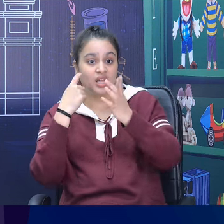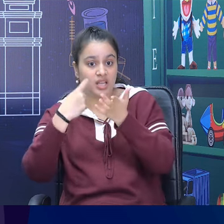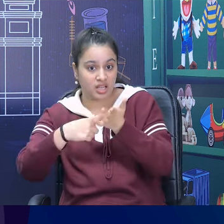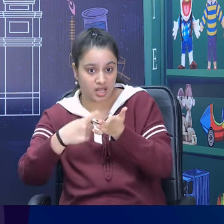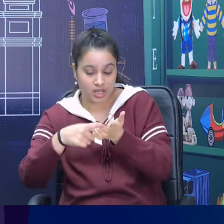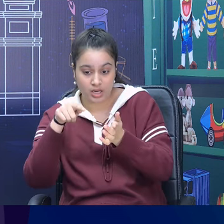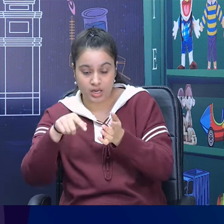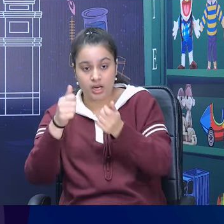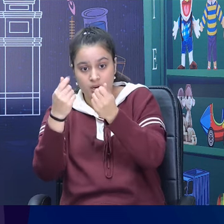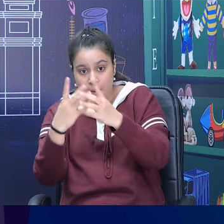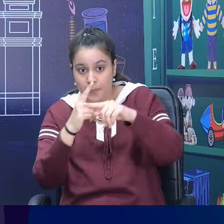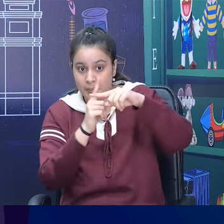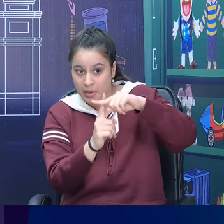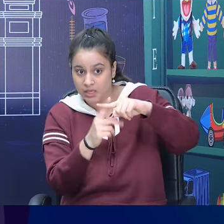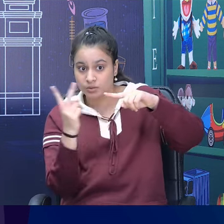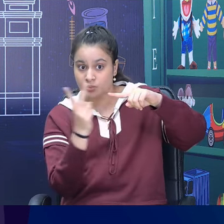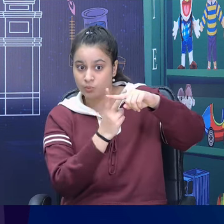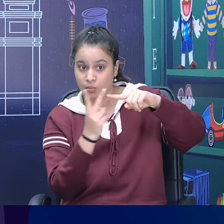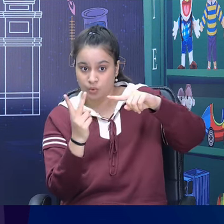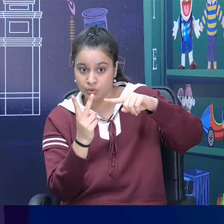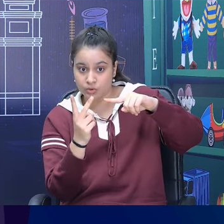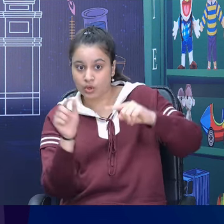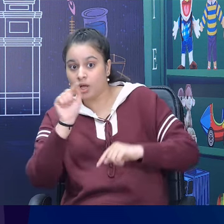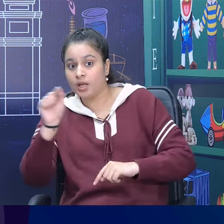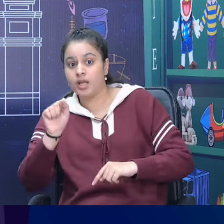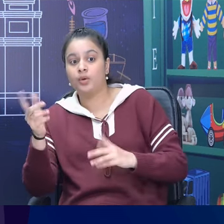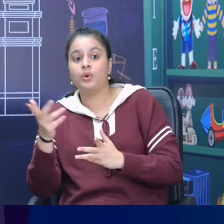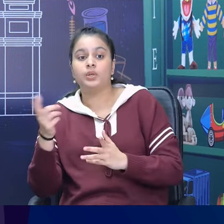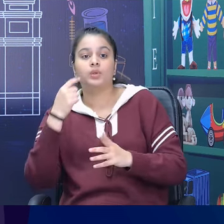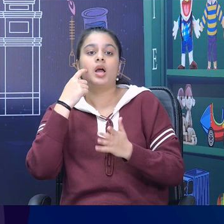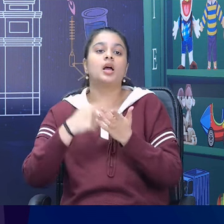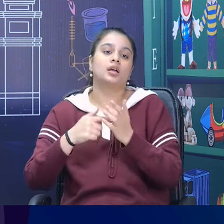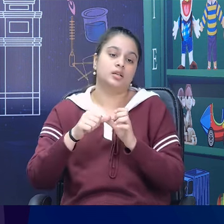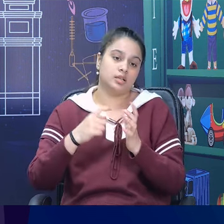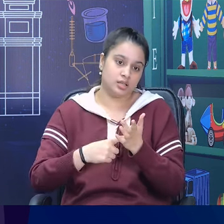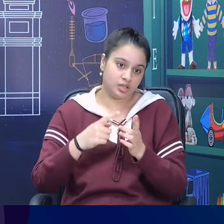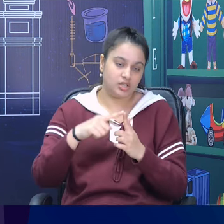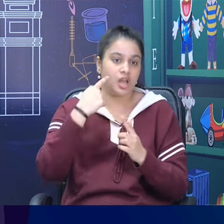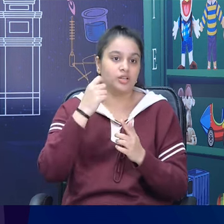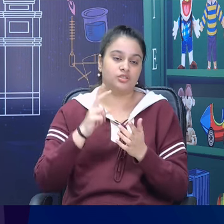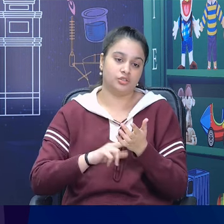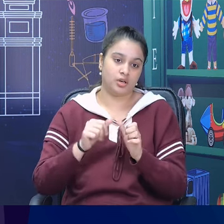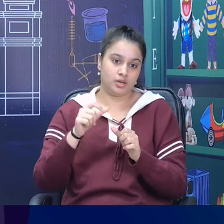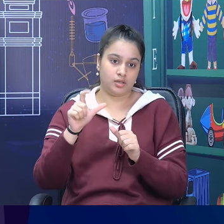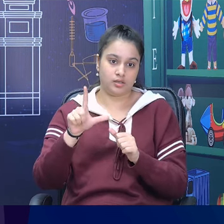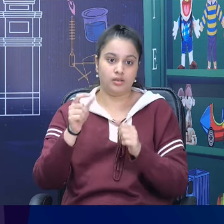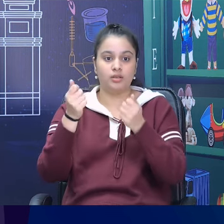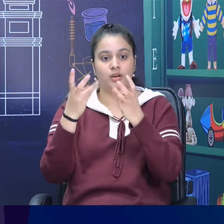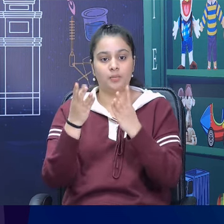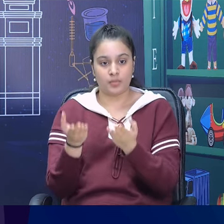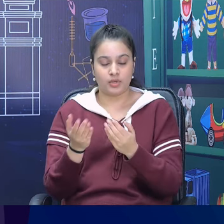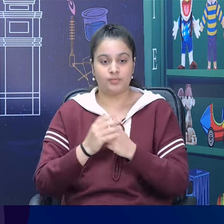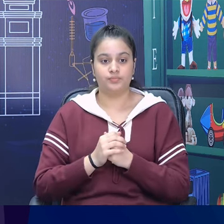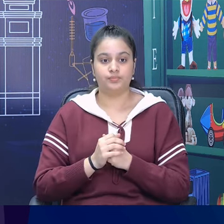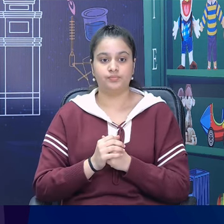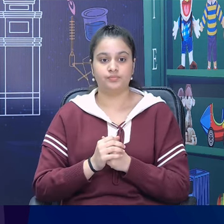√2 में हम √2 को प्लस करते हैं √2 में 2 को प्लस करते हैं तब भी हमारे पास जो रिजल्ट आता है 2 + √2 =